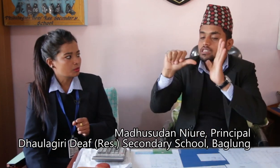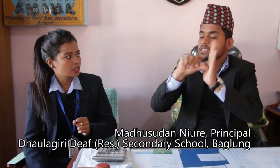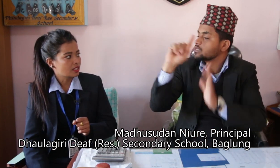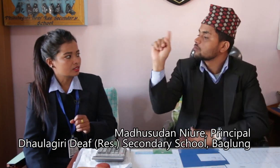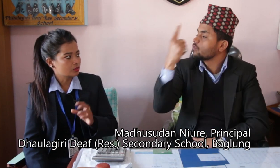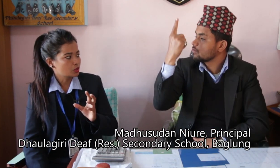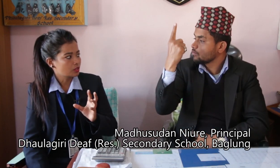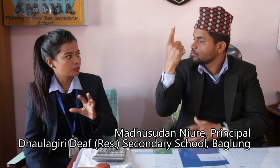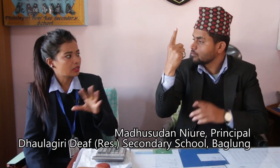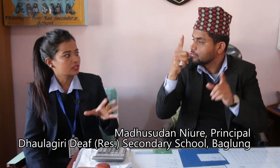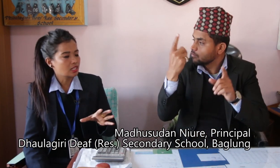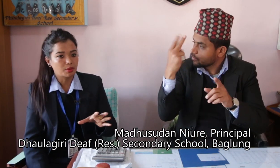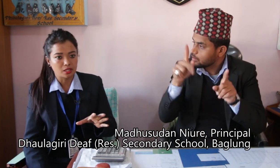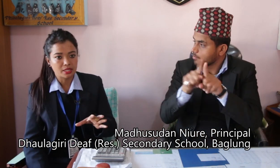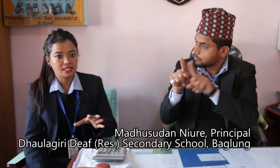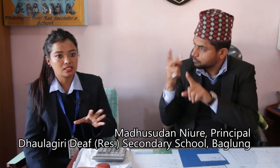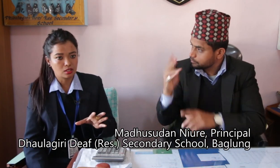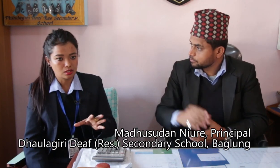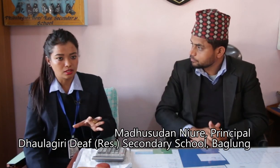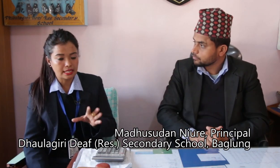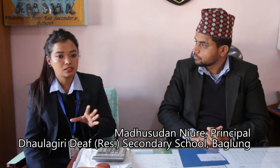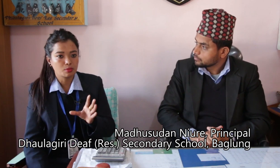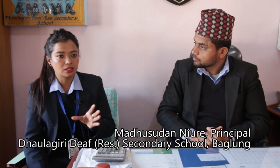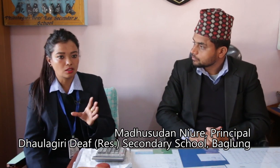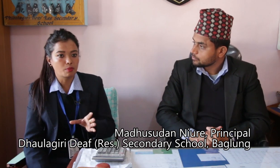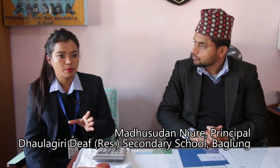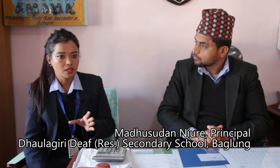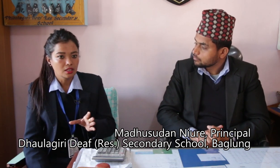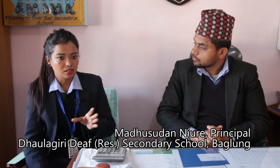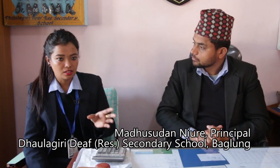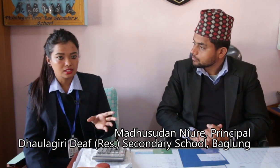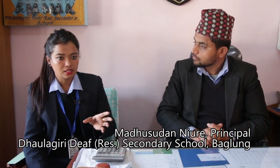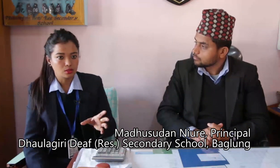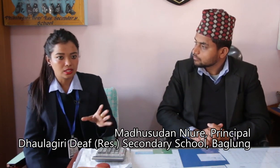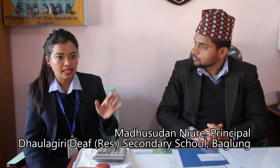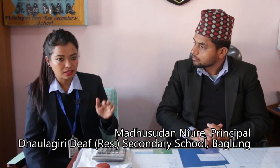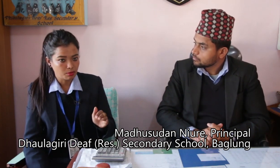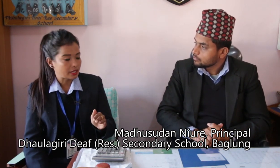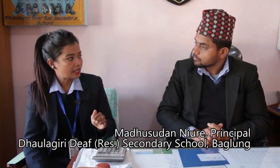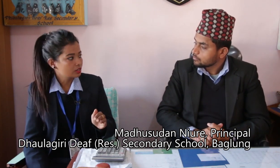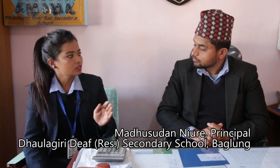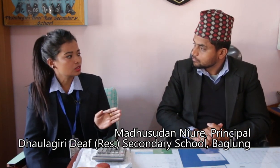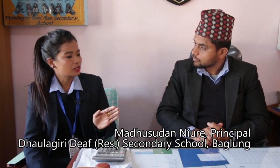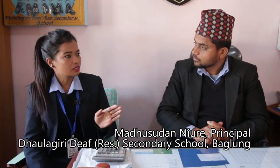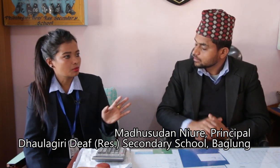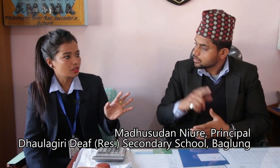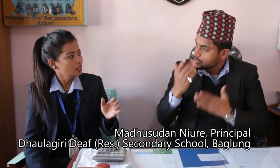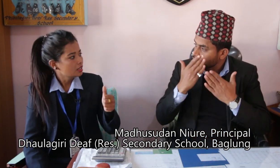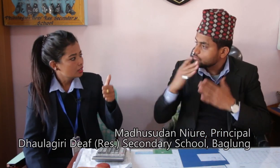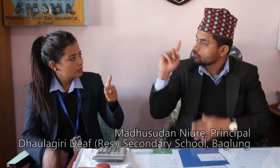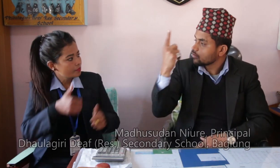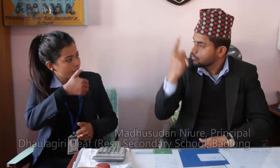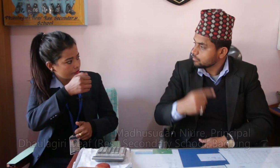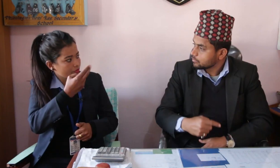जिल्लामा पुरैमा जुन यो बागलुङ जिल्लाभरिमा चाहिँ राष्ट्रपति कप रनिङ सिलको चाहिँ कार्यक्रम भइरहेको थियो, त्यसमा चाहिँ अब